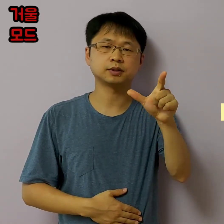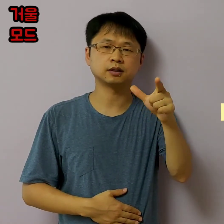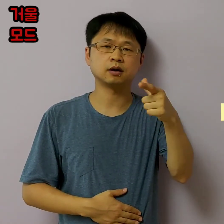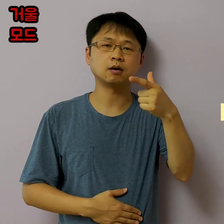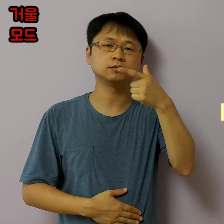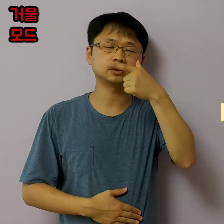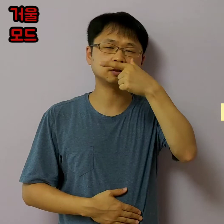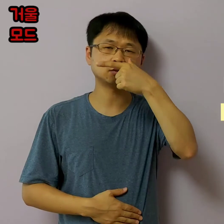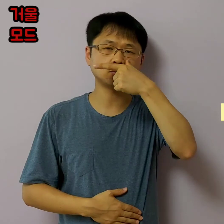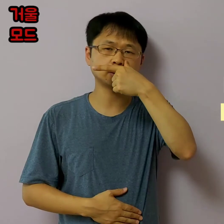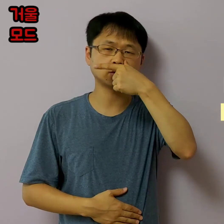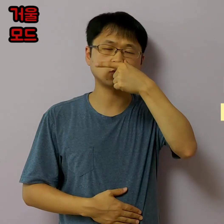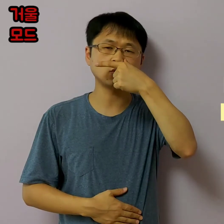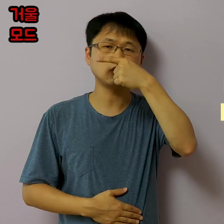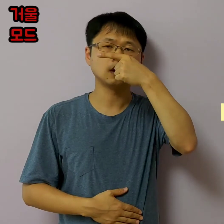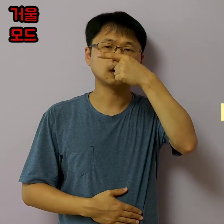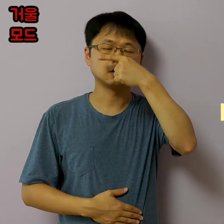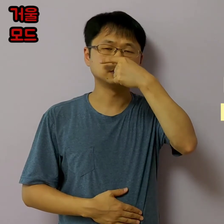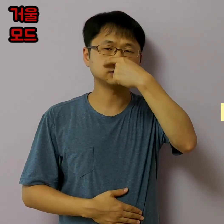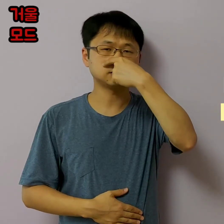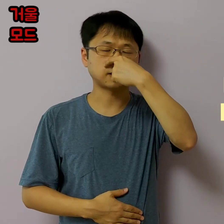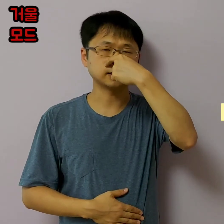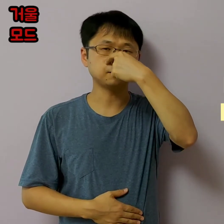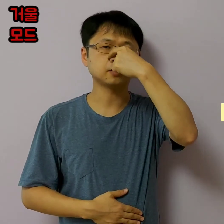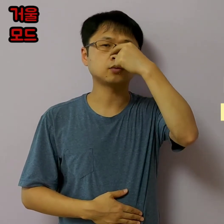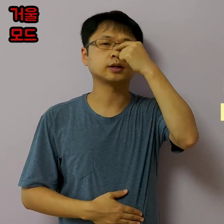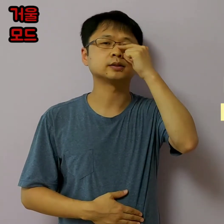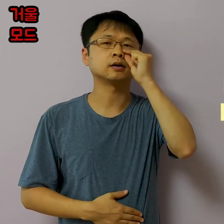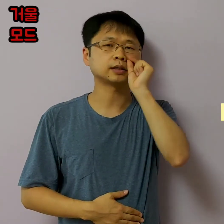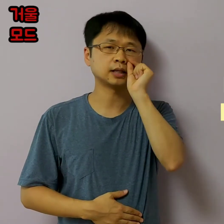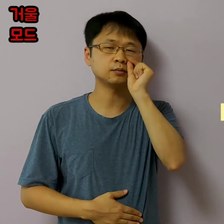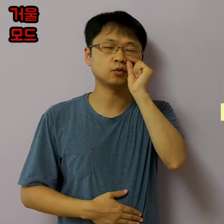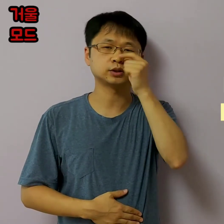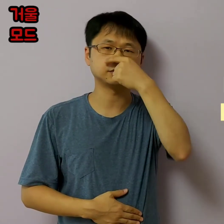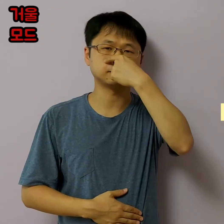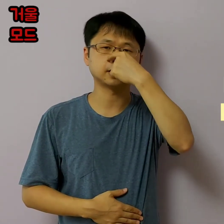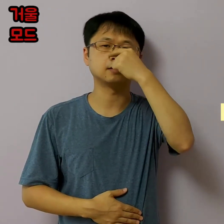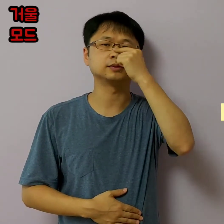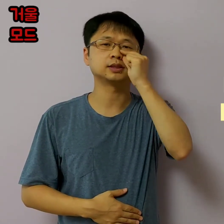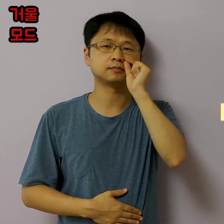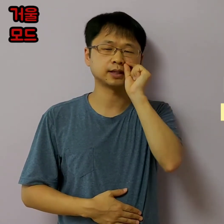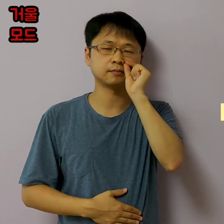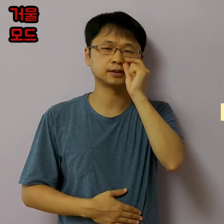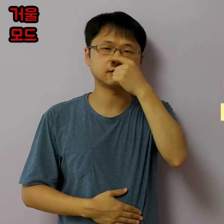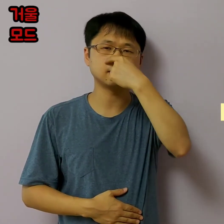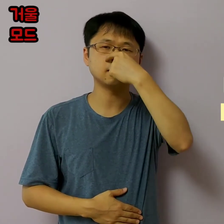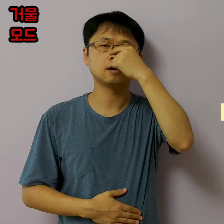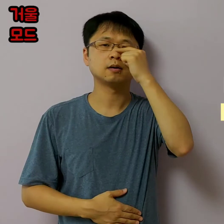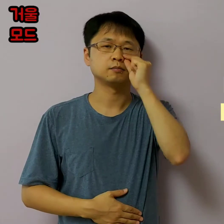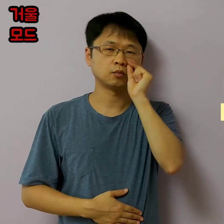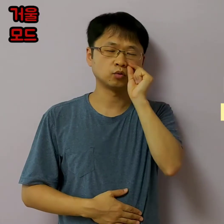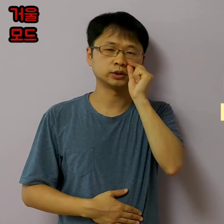펴서 엄지를 코에 대고 검지를 반대편 코에서 타 넘어오시면 됩니다. 엄지를 만나면서